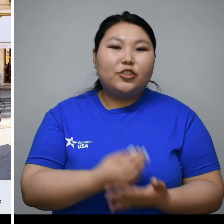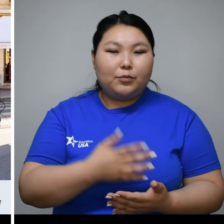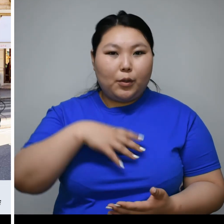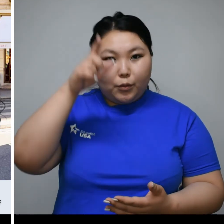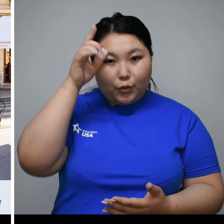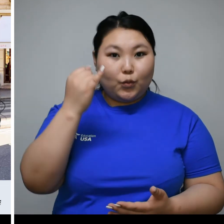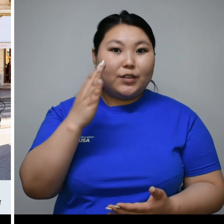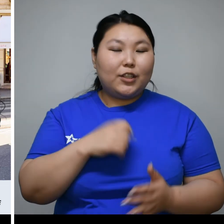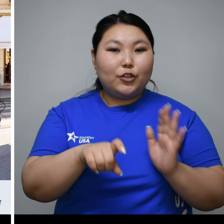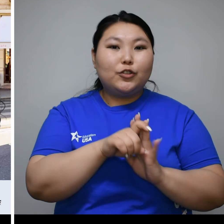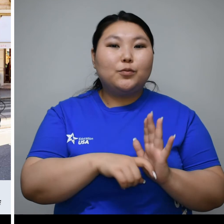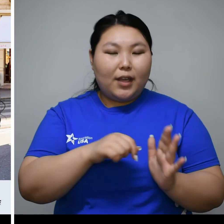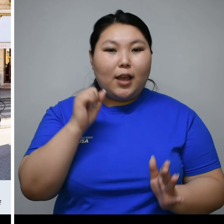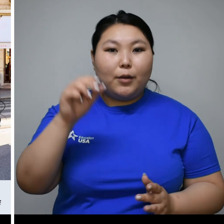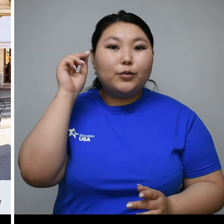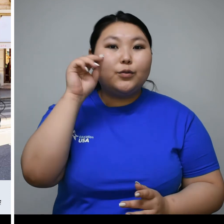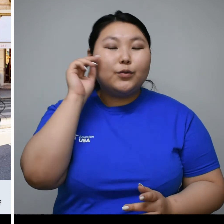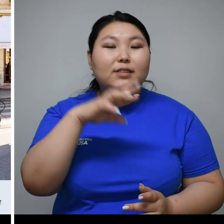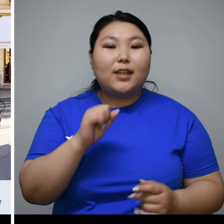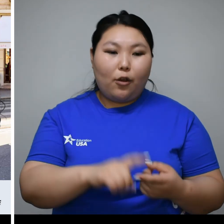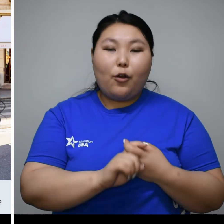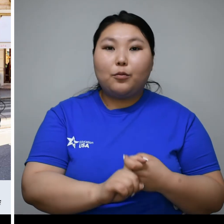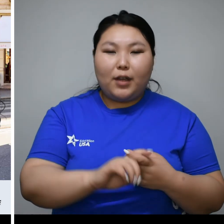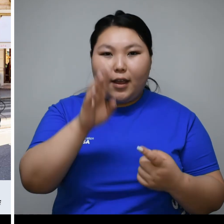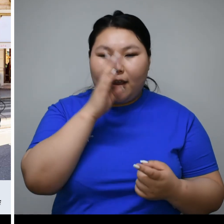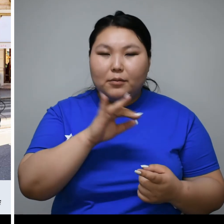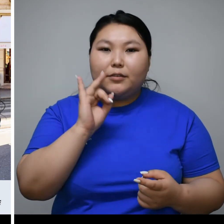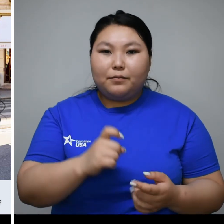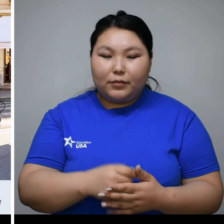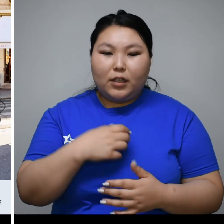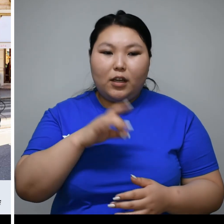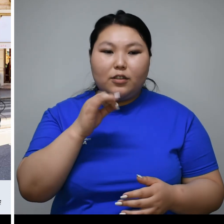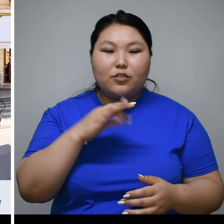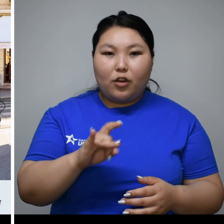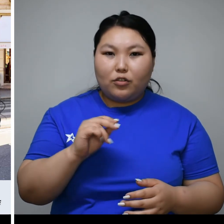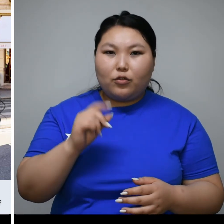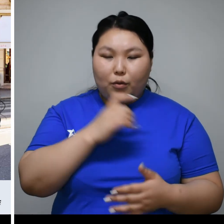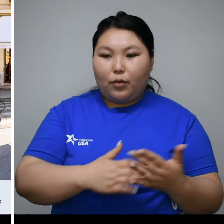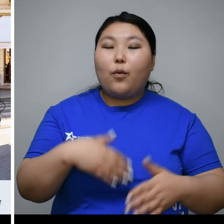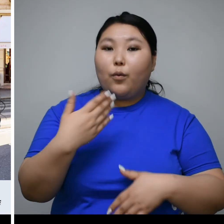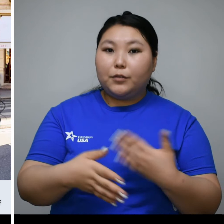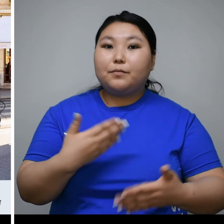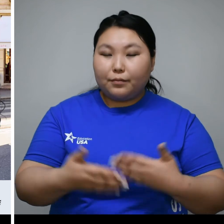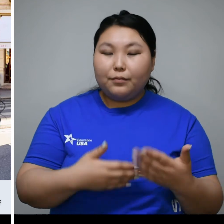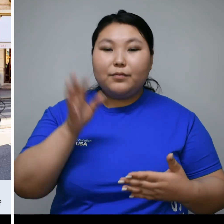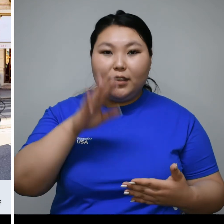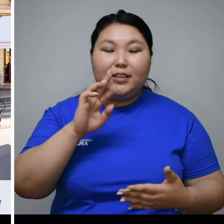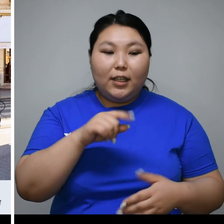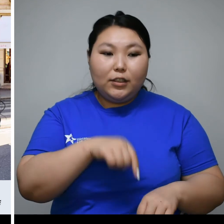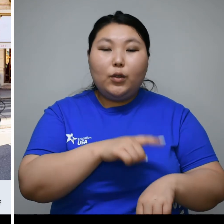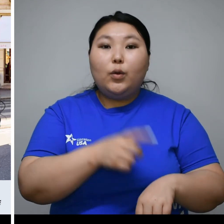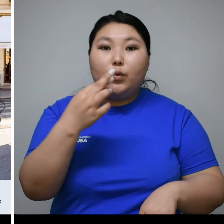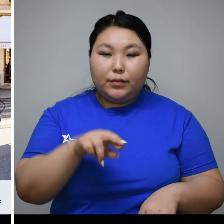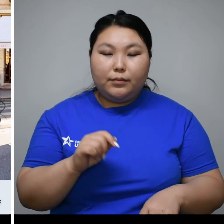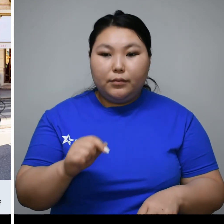нь манай Education USA хөтөлбөр дээр ихэд Америкт суралцахтай холбоотой маш их нөгөө ресурсуудыг хүмүүстэй хуваалцдаг. Тэгэхээр яг